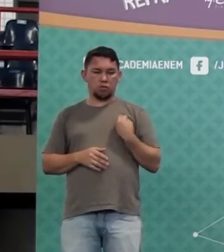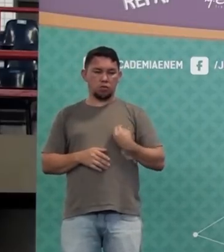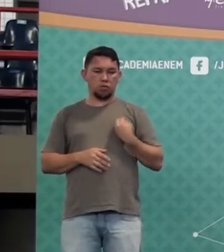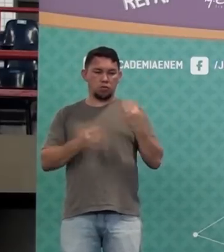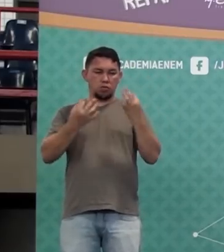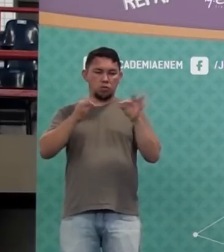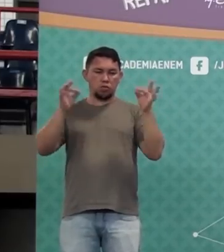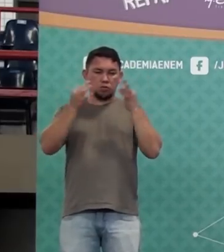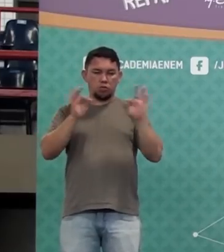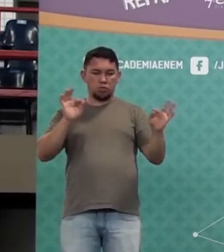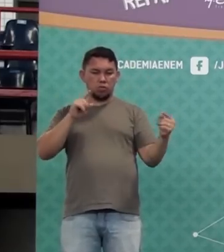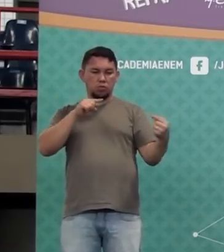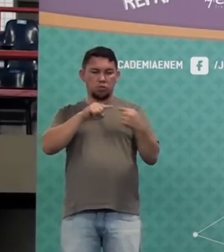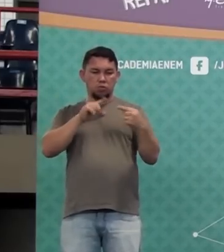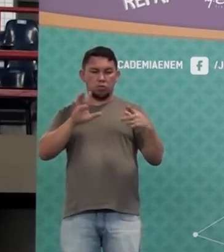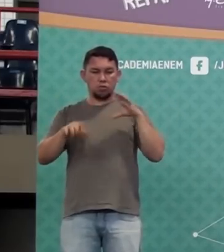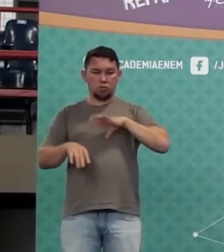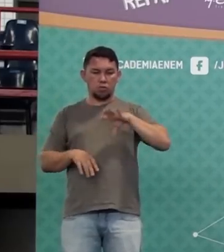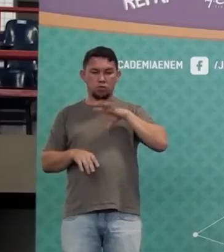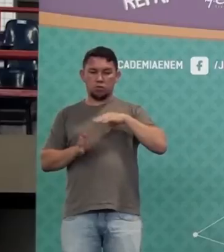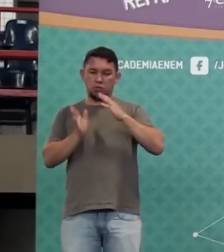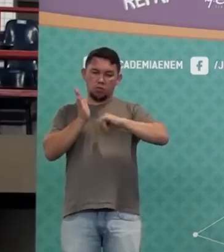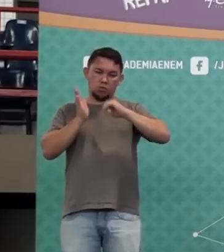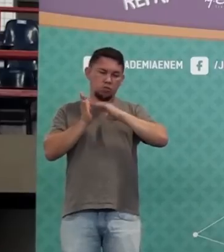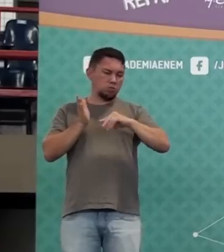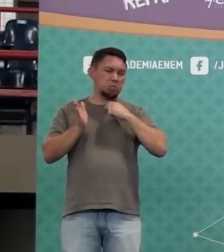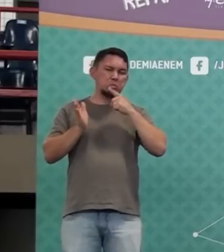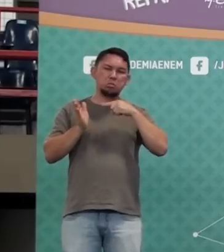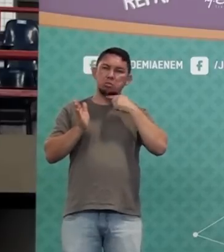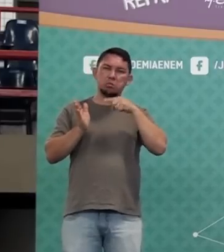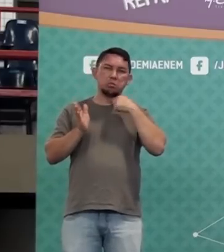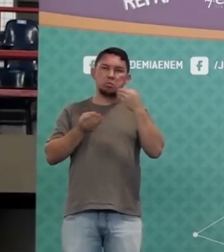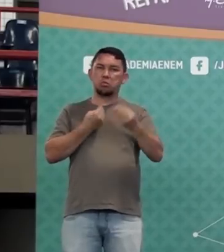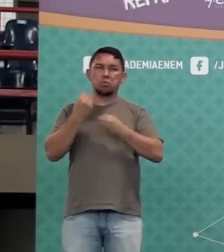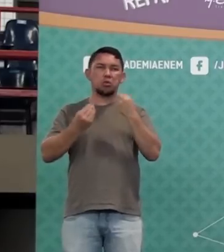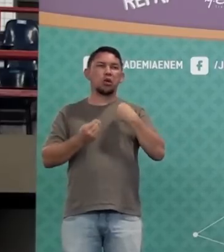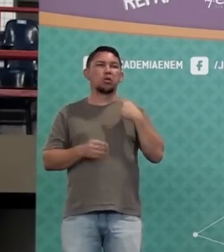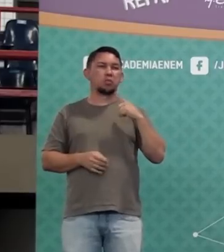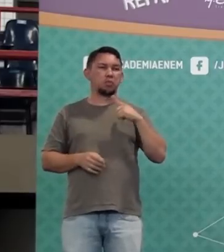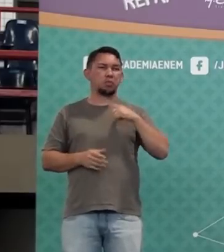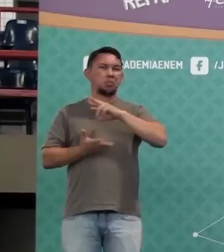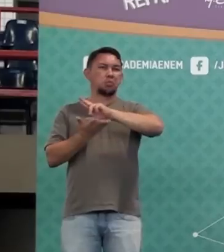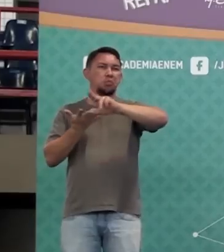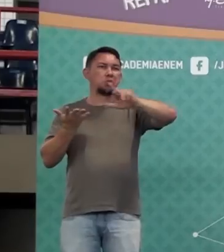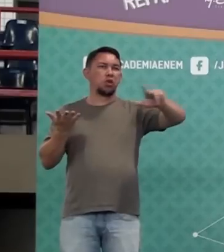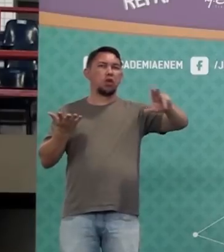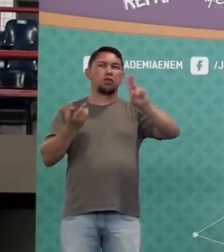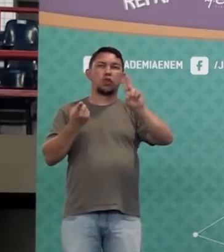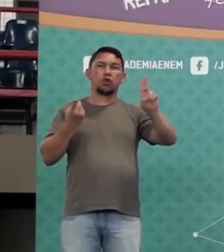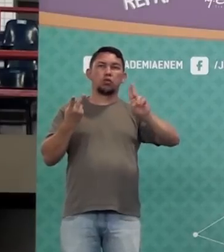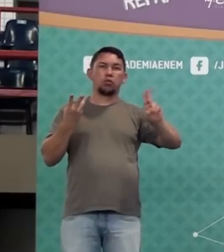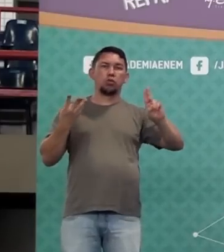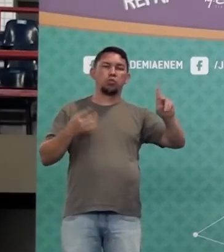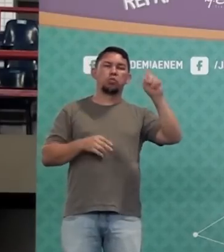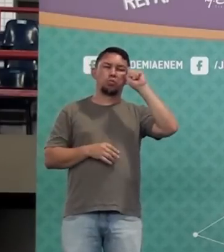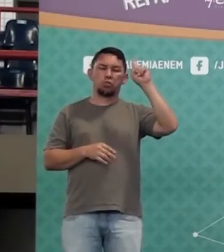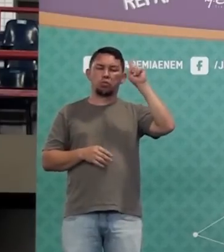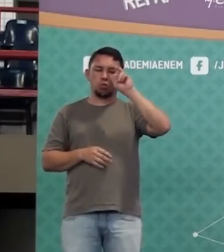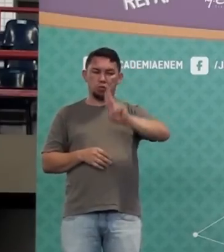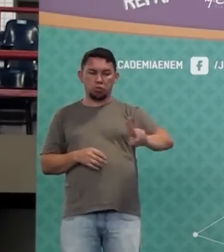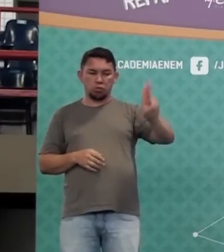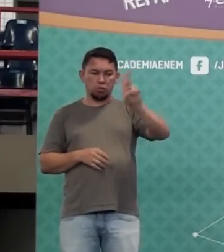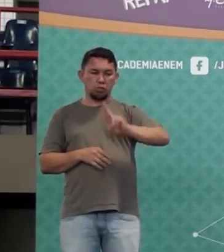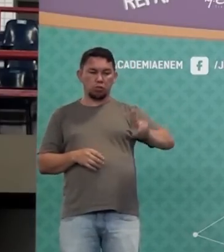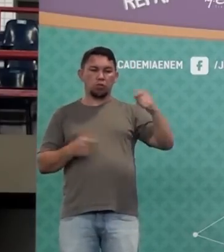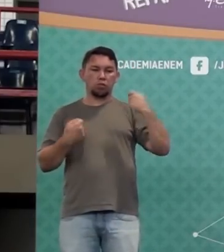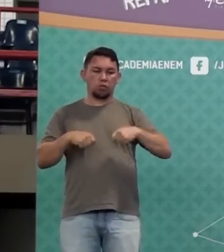é o português. Não tinha como retirar essas letras, porque existem vários nomes que a gente utiliza e que